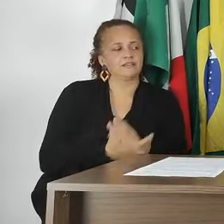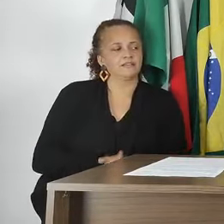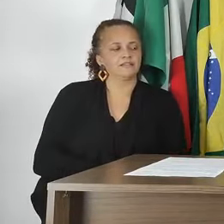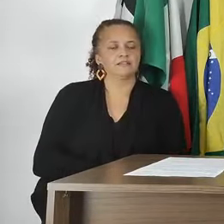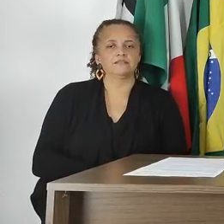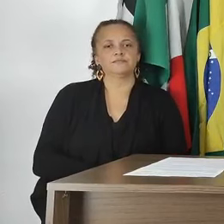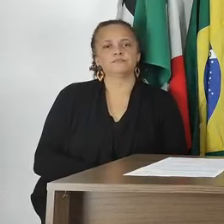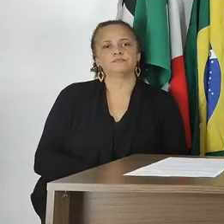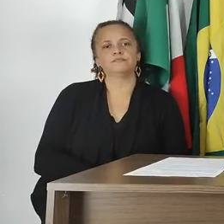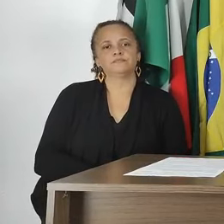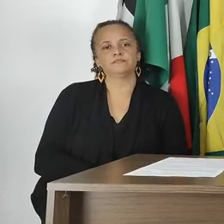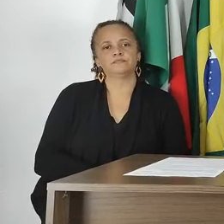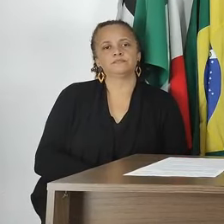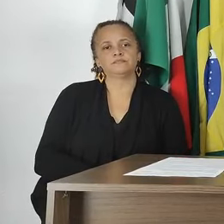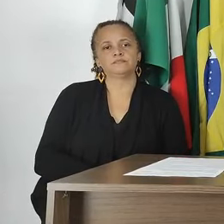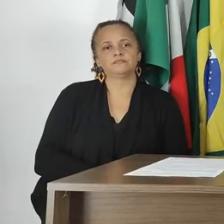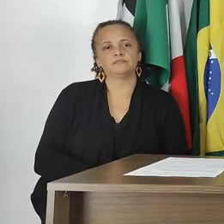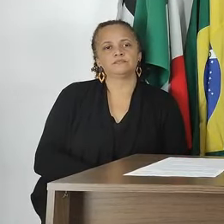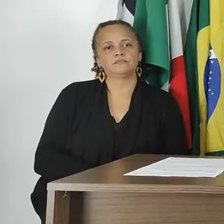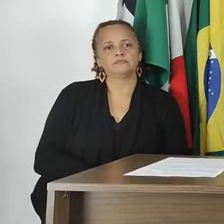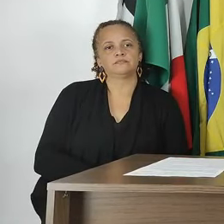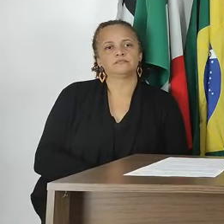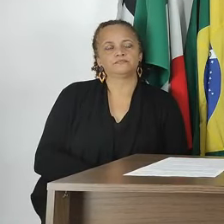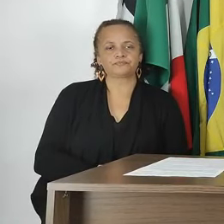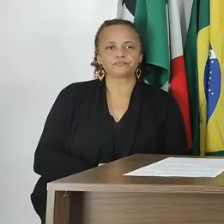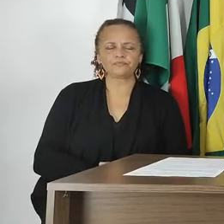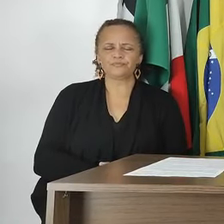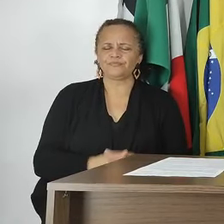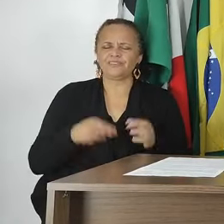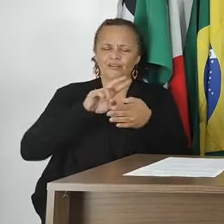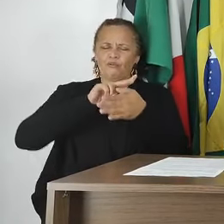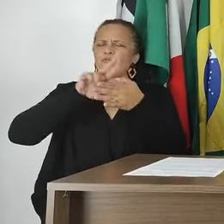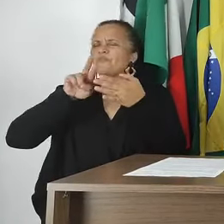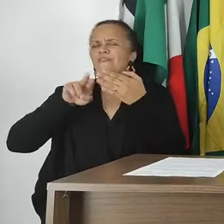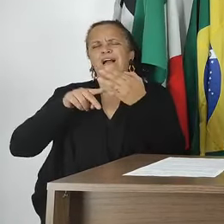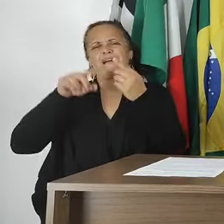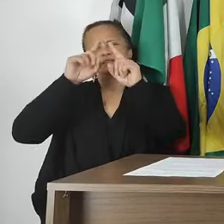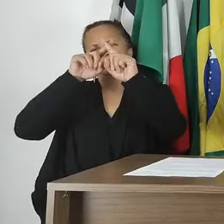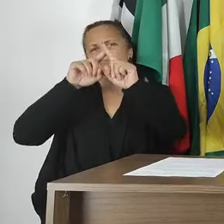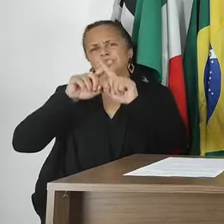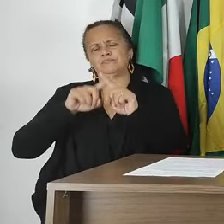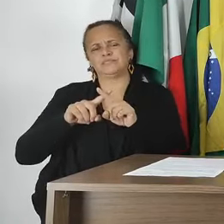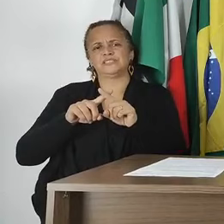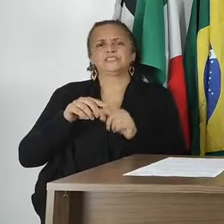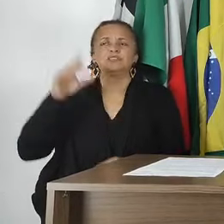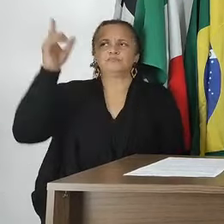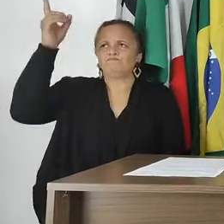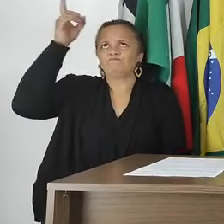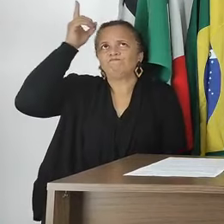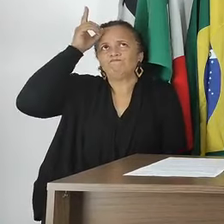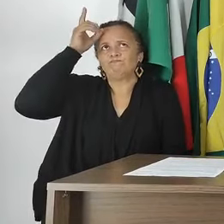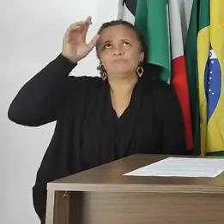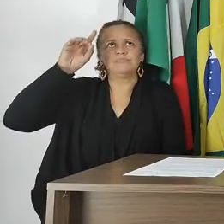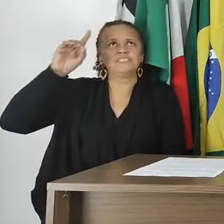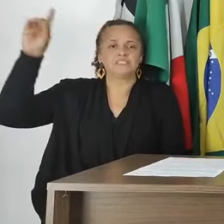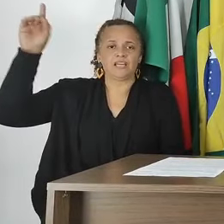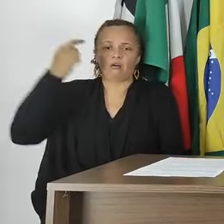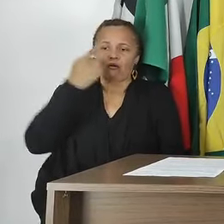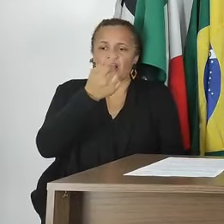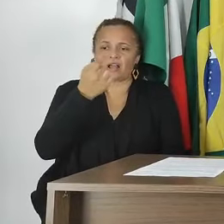lá, através dos múltiplos dons e habilidades dados por Deus, cada convertido,